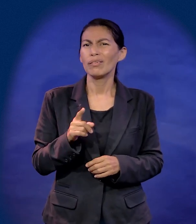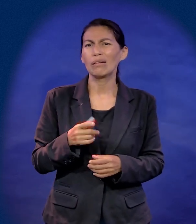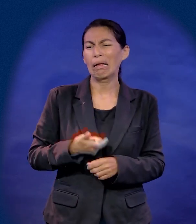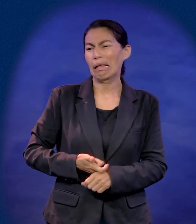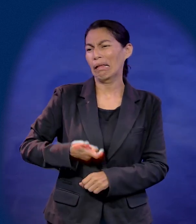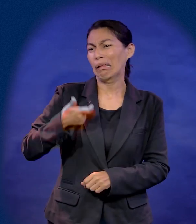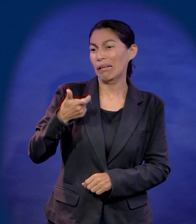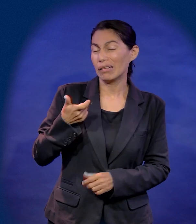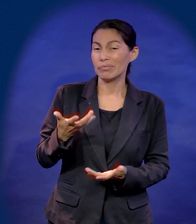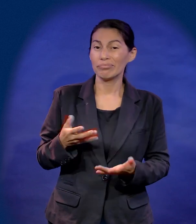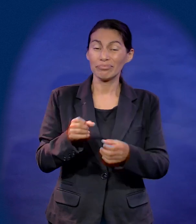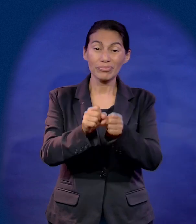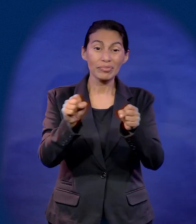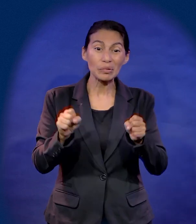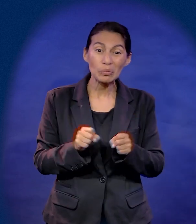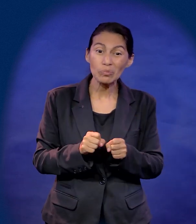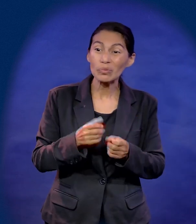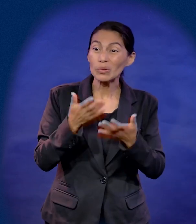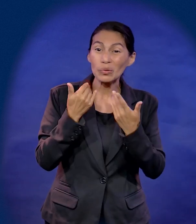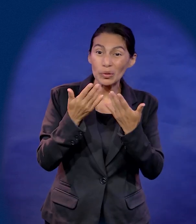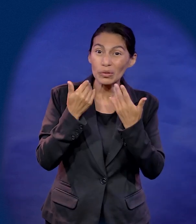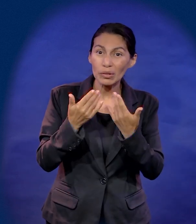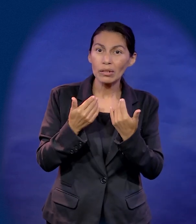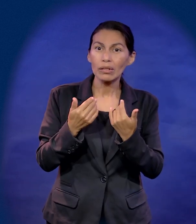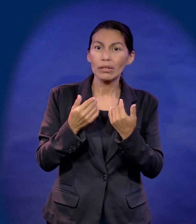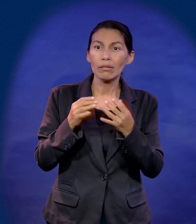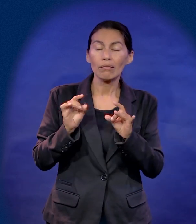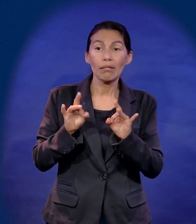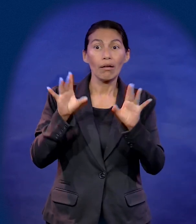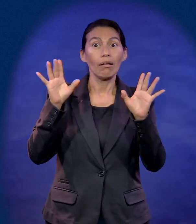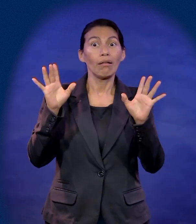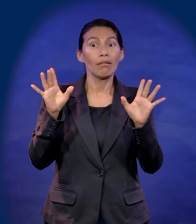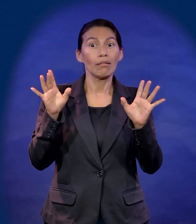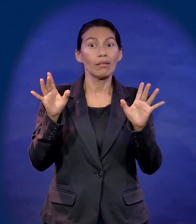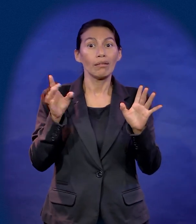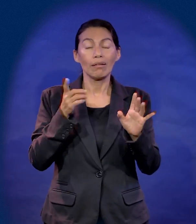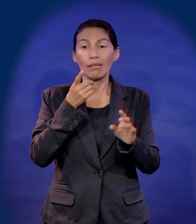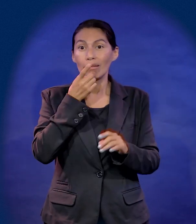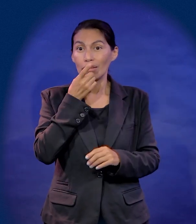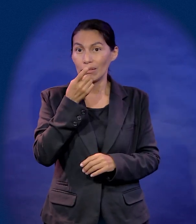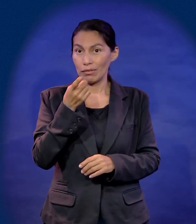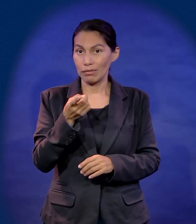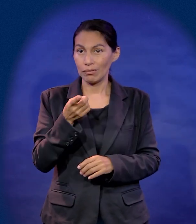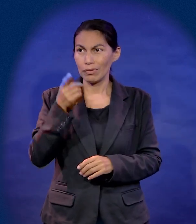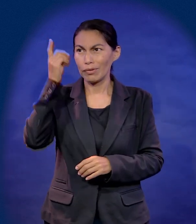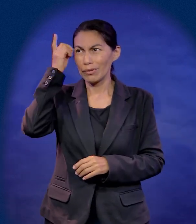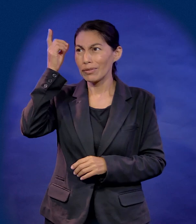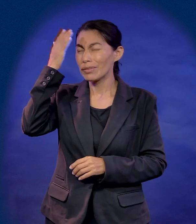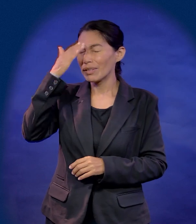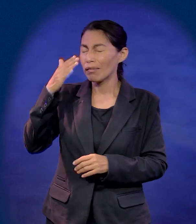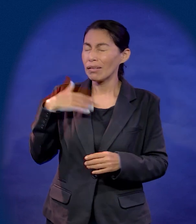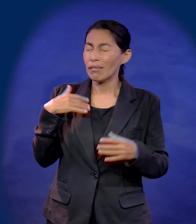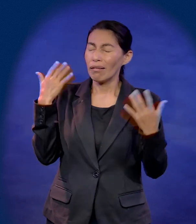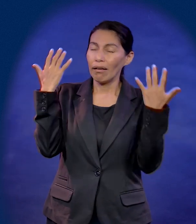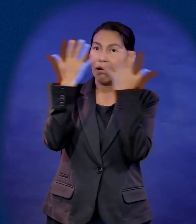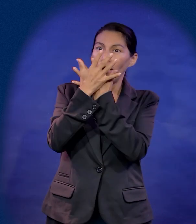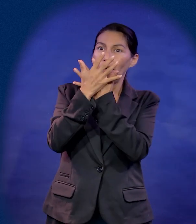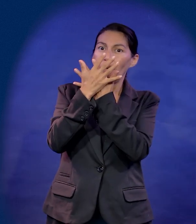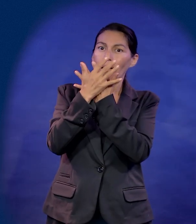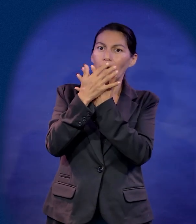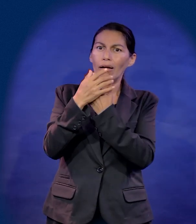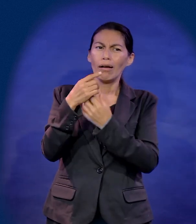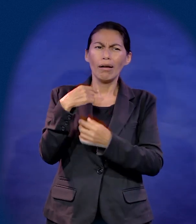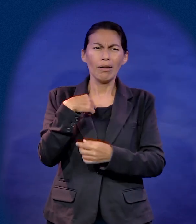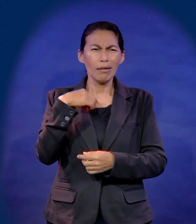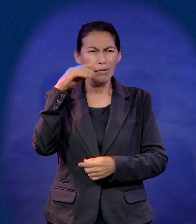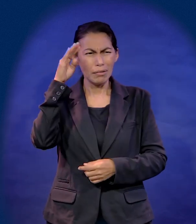importaba, lo que quería era casarme. No, sí, dice, pero es que no, es mucho dinero y no hay salones. Y de pronto dijo algo que...